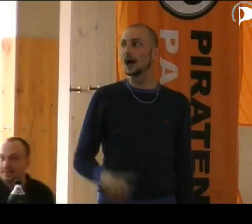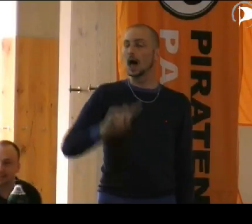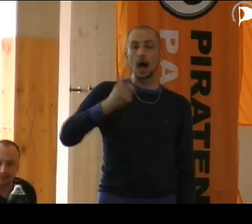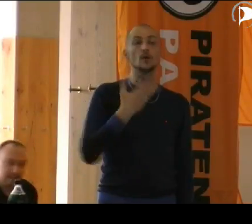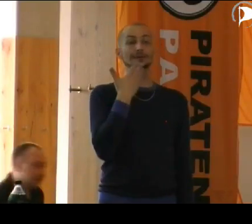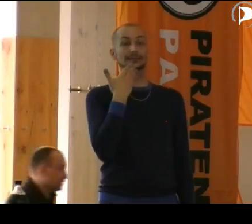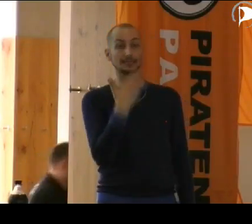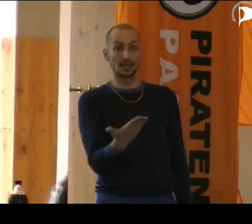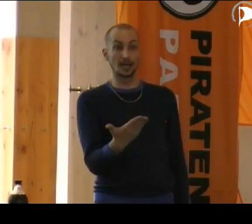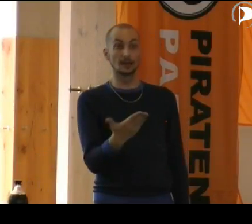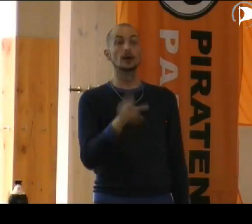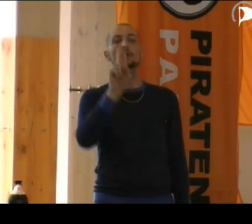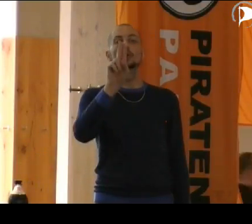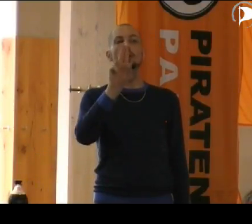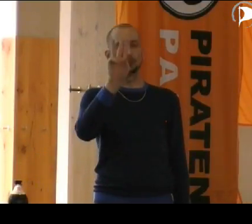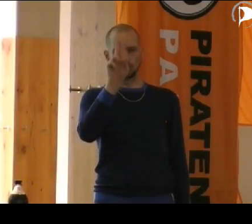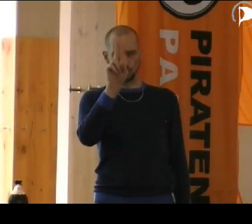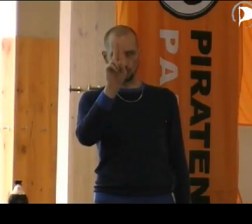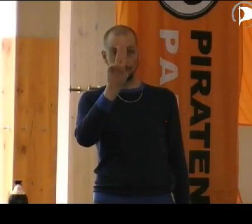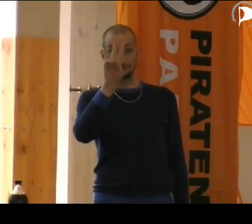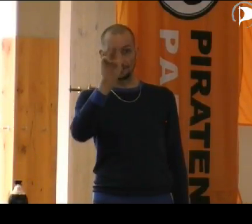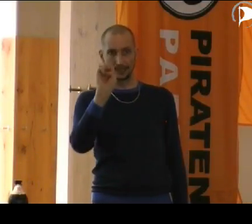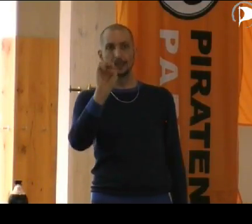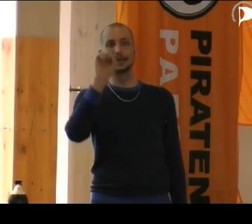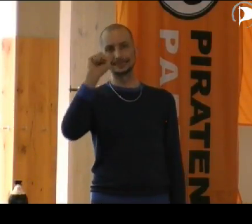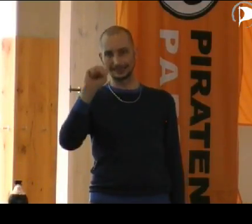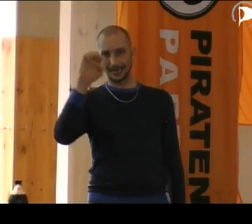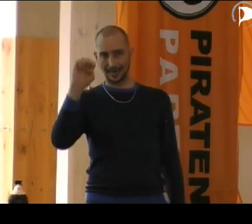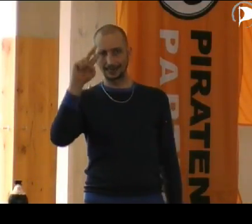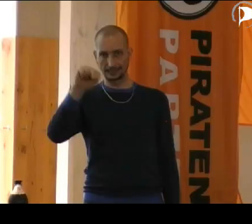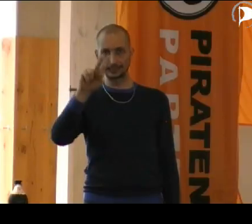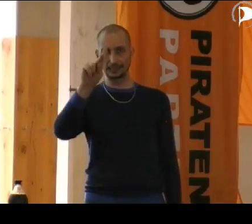der sänger hatte die pressemappe vorbereitet hat und zwar allein